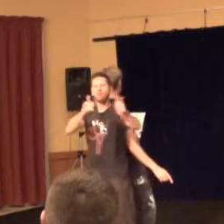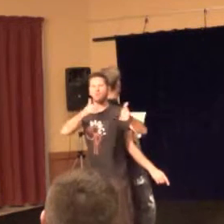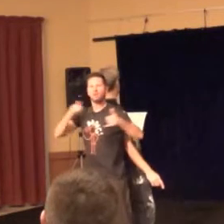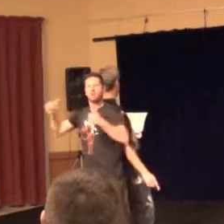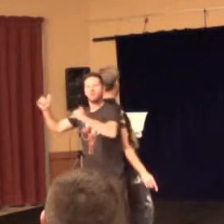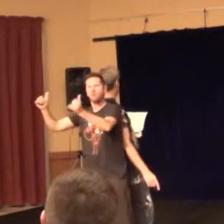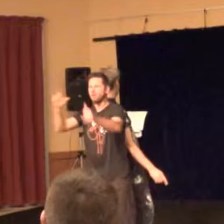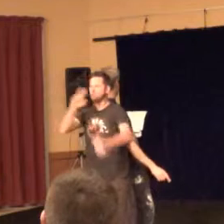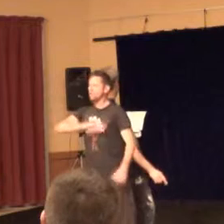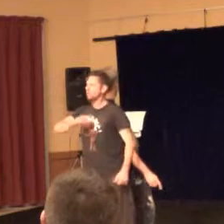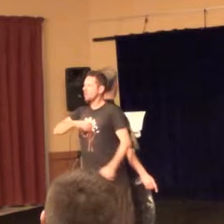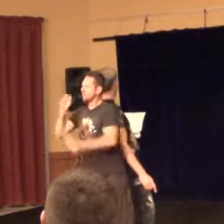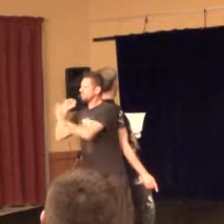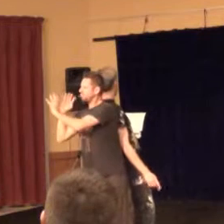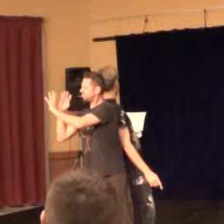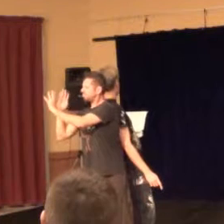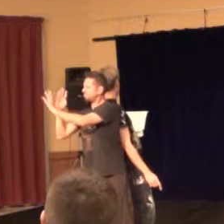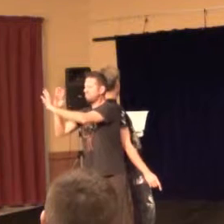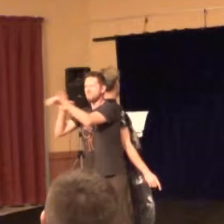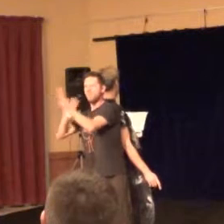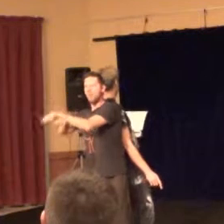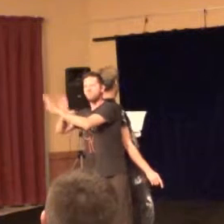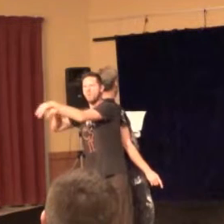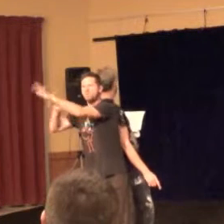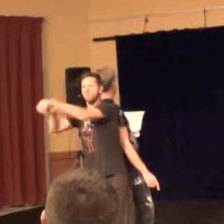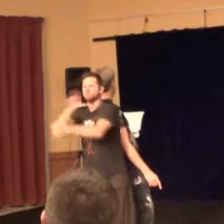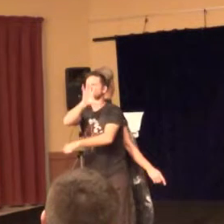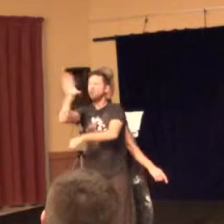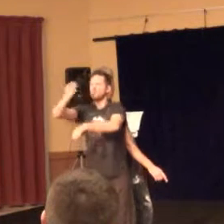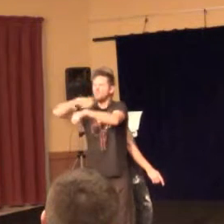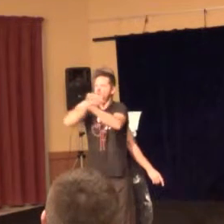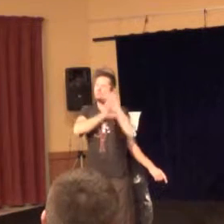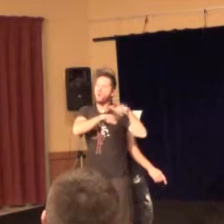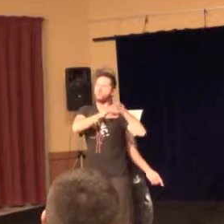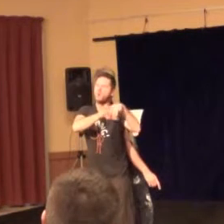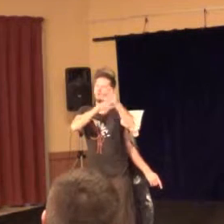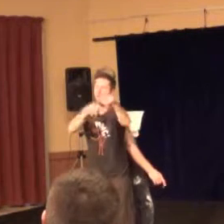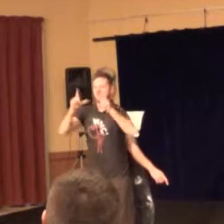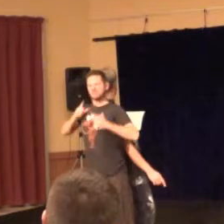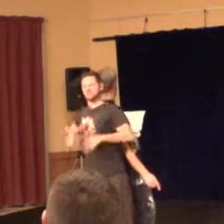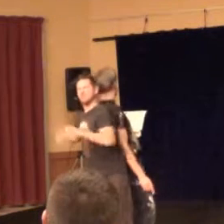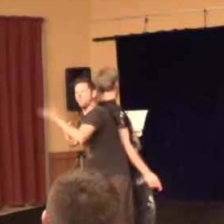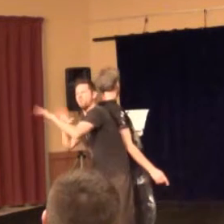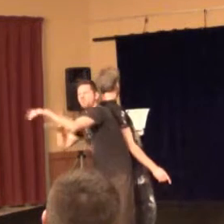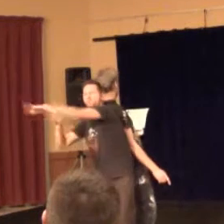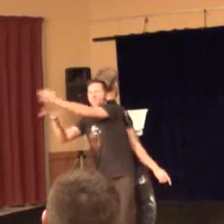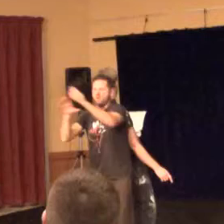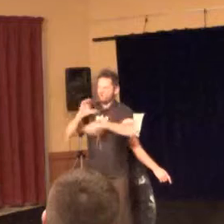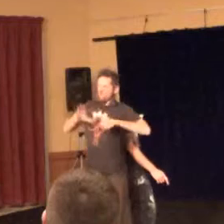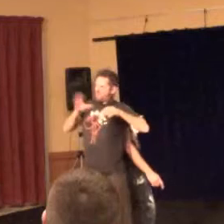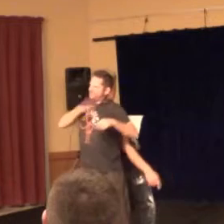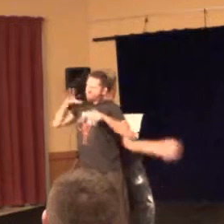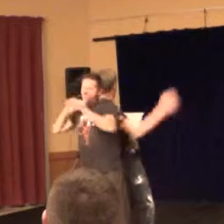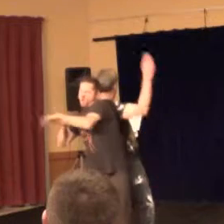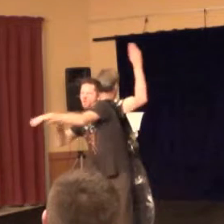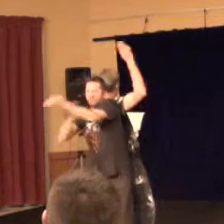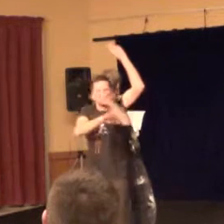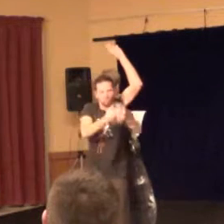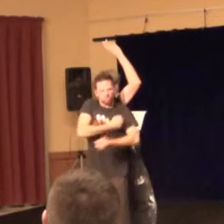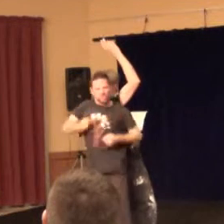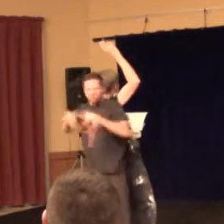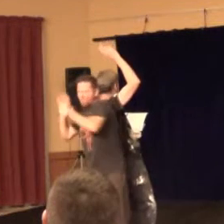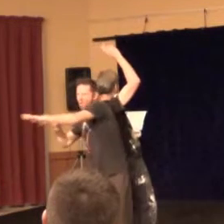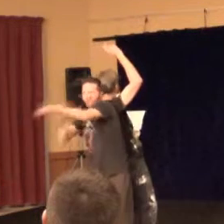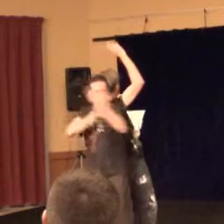défilé des retraités, le défilé des 35 heures, le défilé des lycéens, le défilé des enseignants, le défilé des chômeurs,